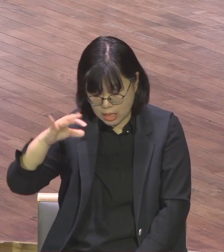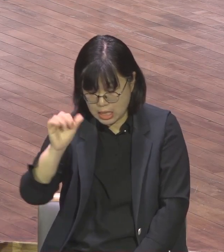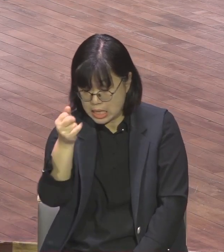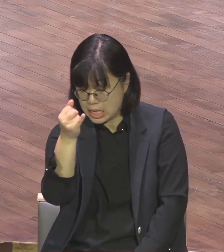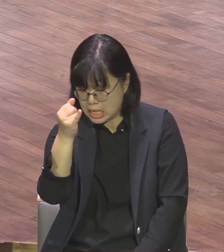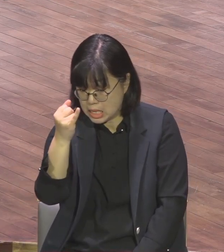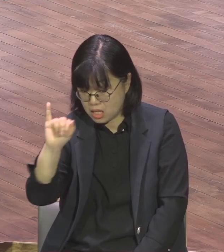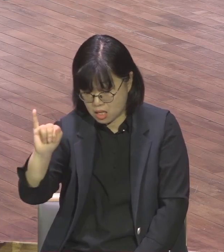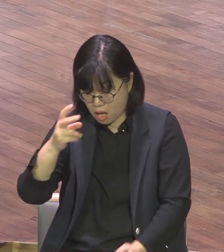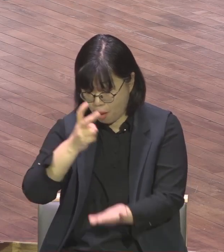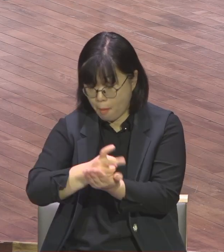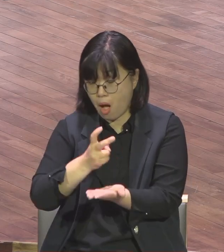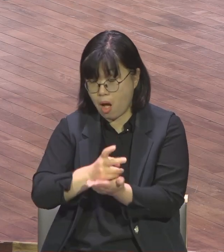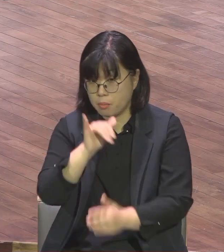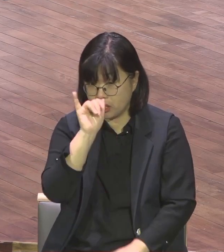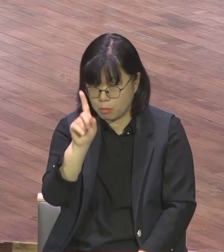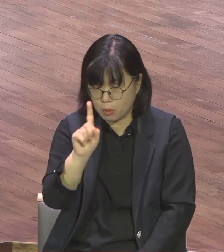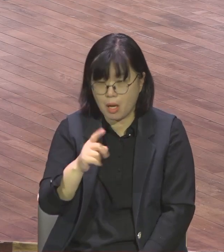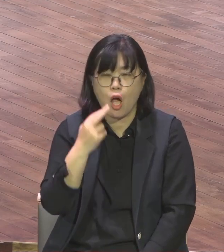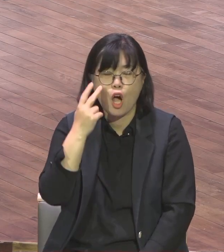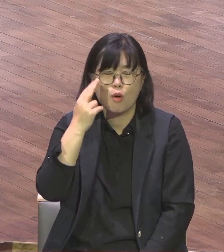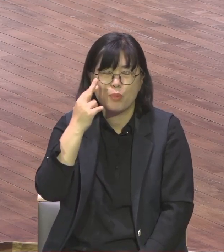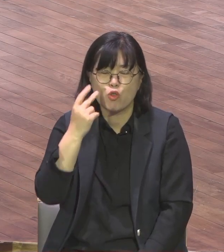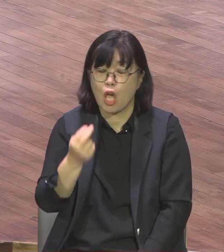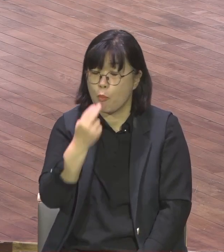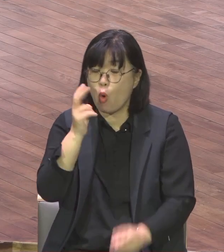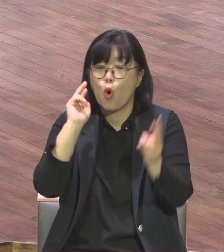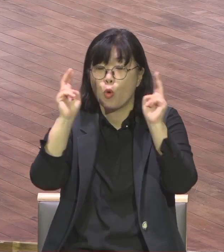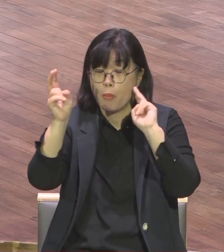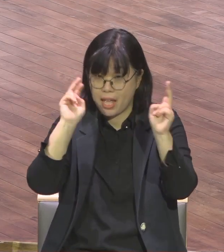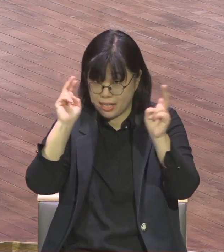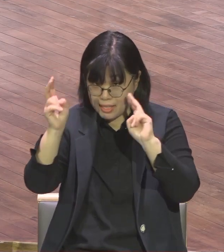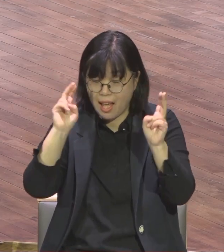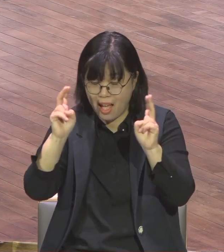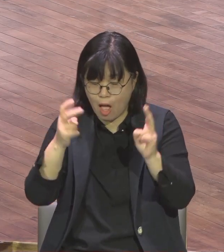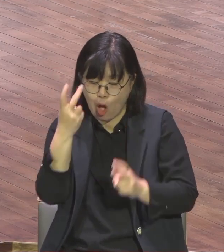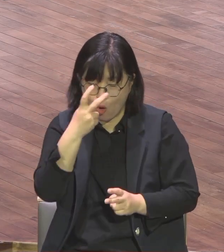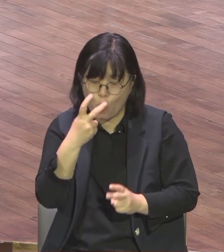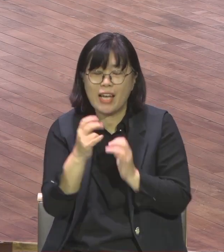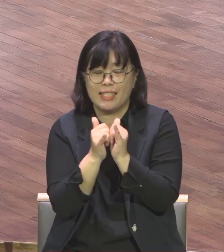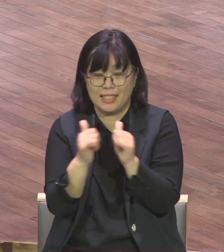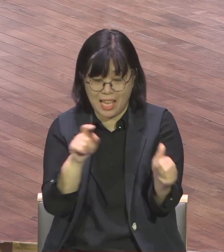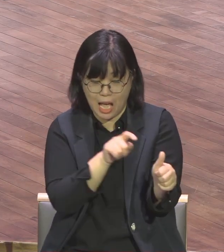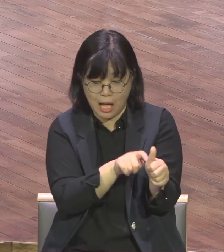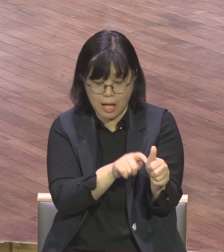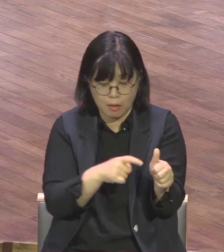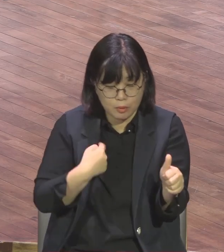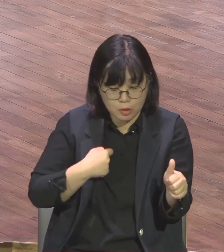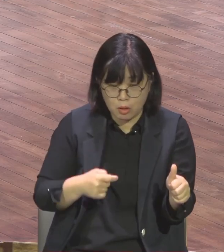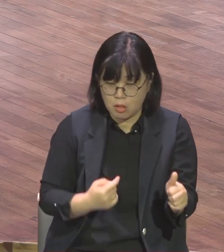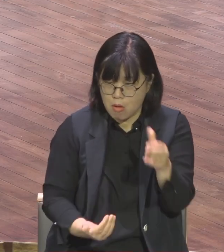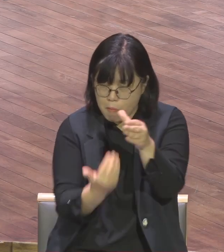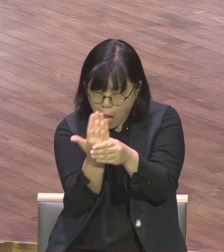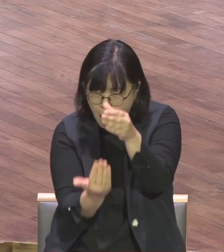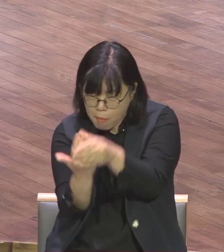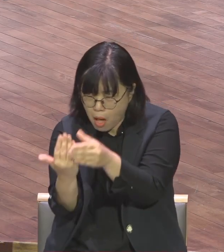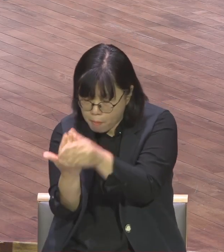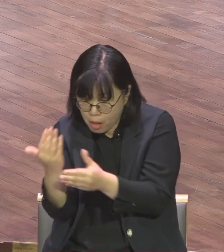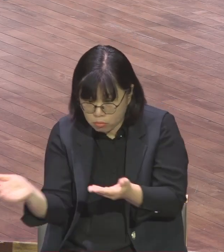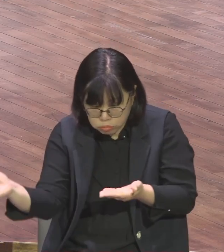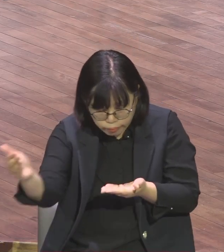밝힌 법칙인데 대형 사고가 발생하기 전에 이와 관련된